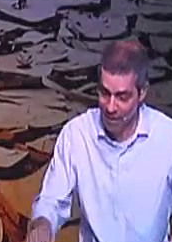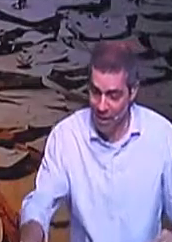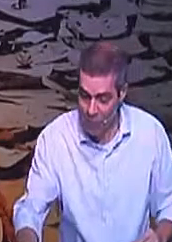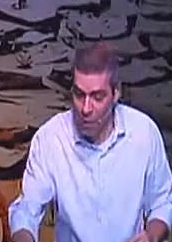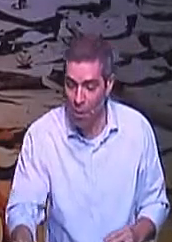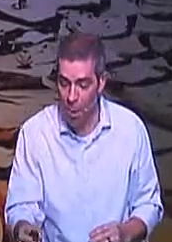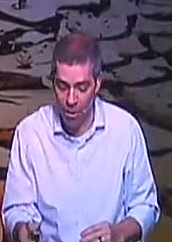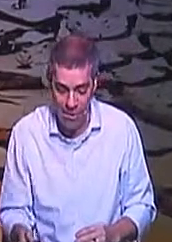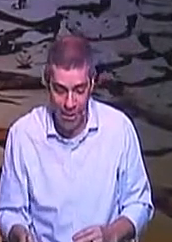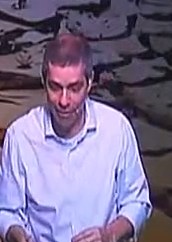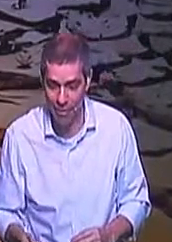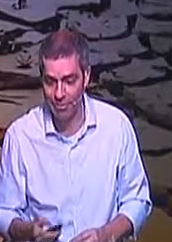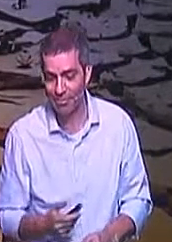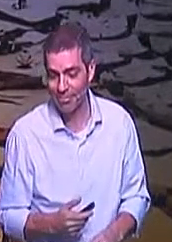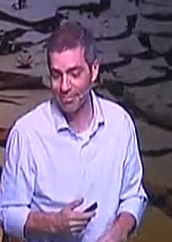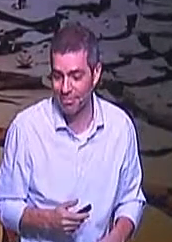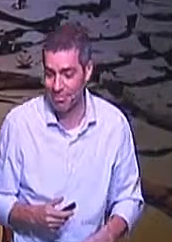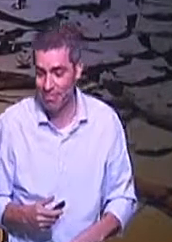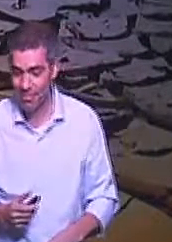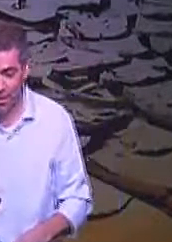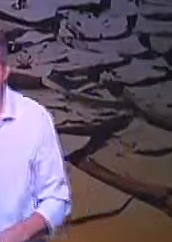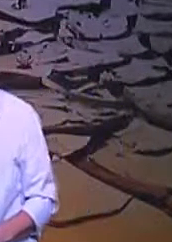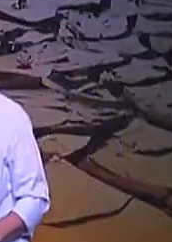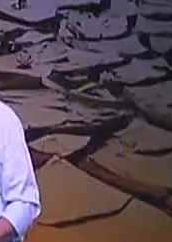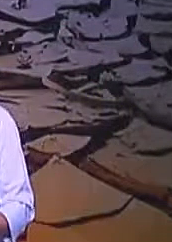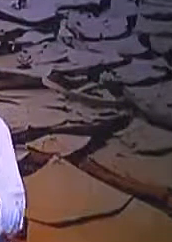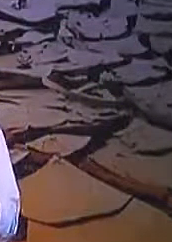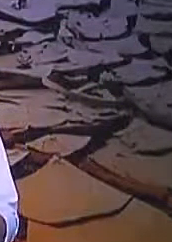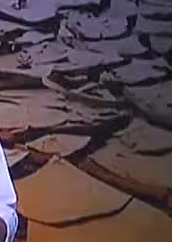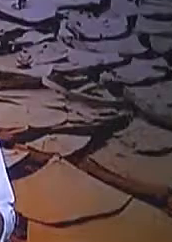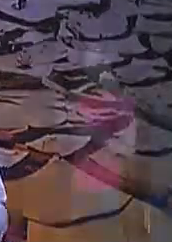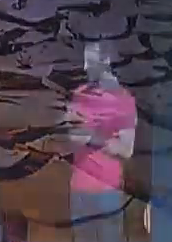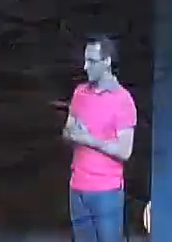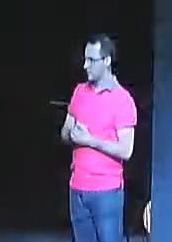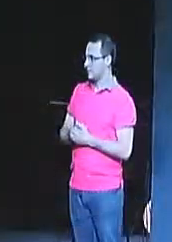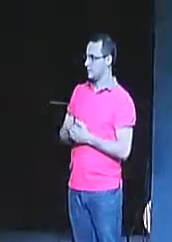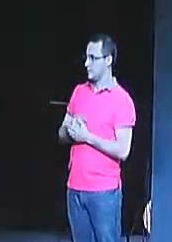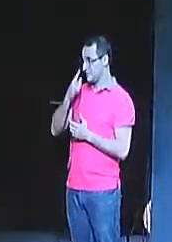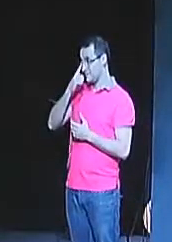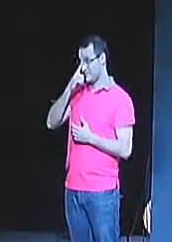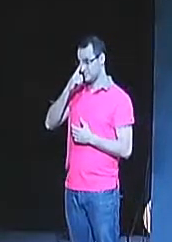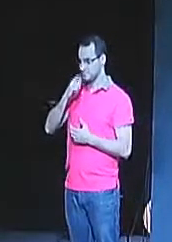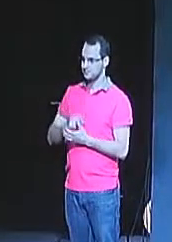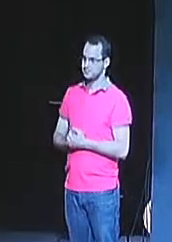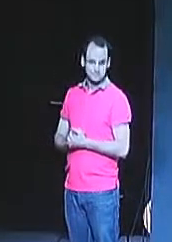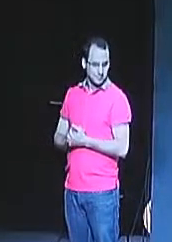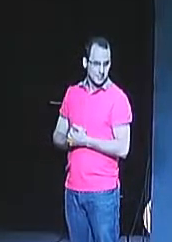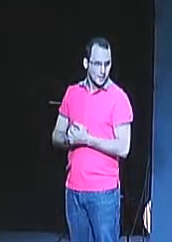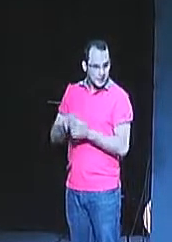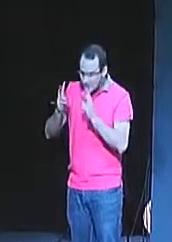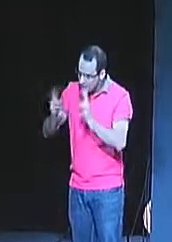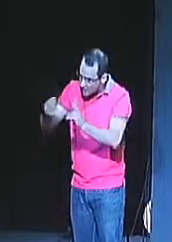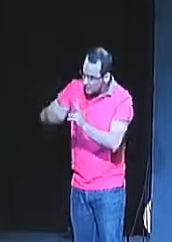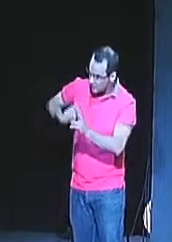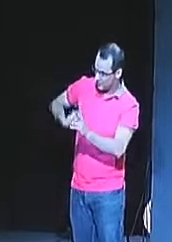veja que pau escreve assim meus irmãos também vós